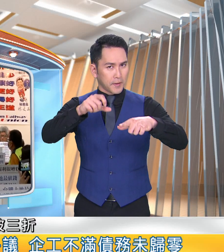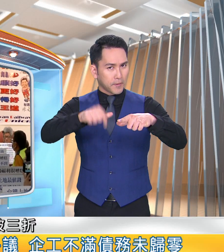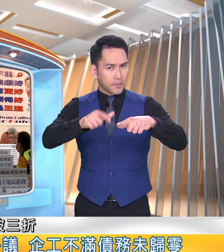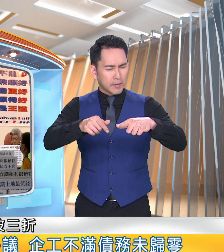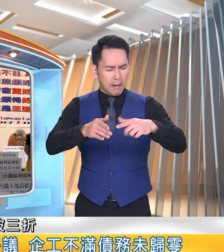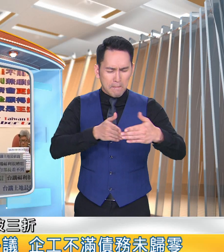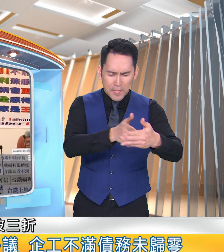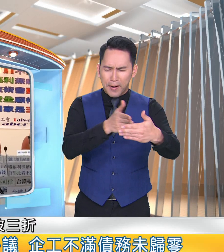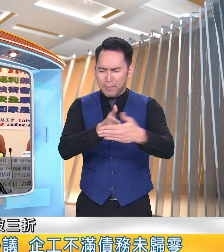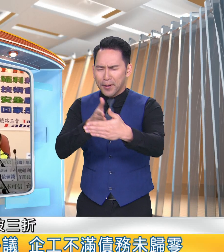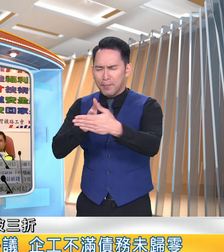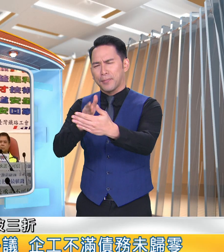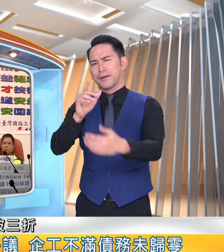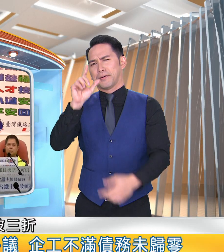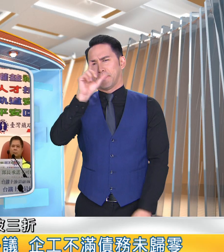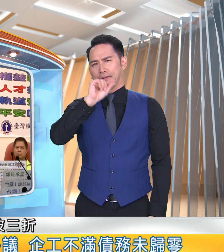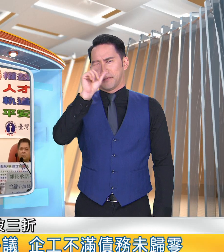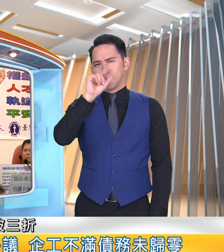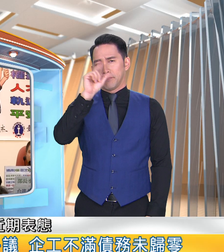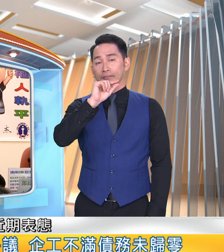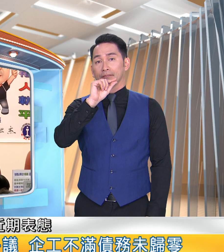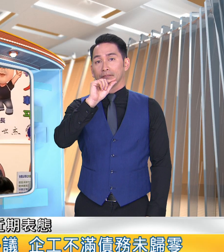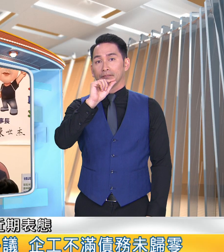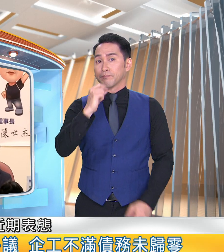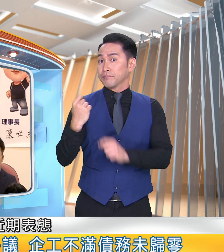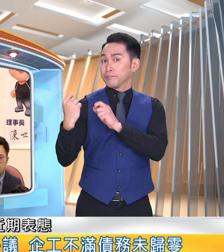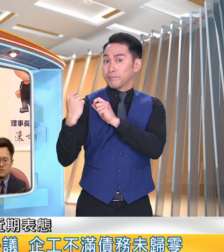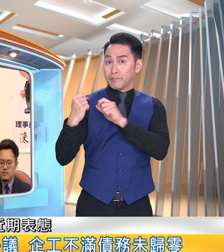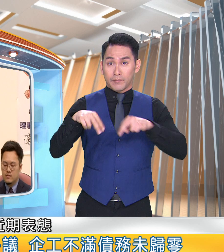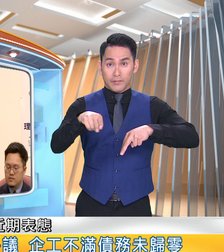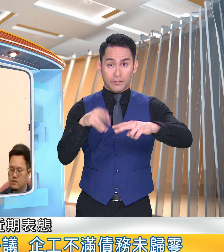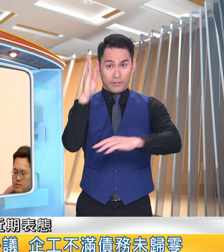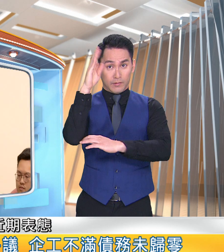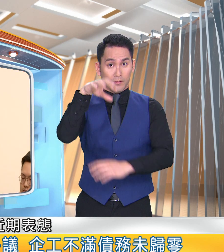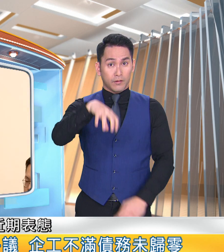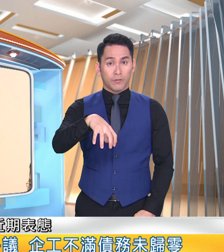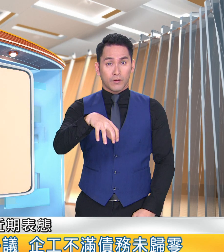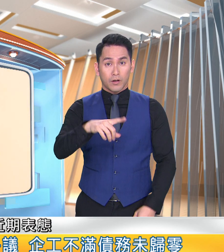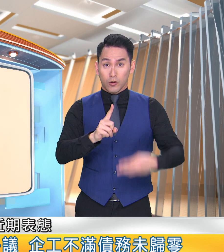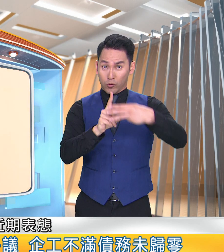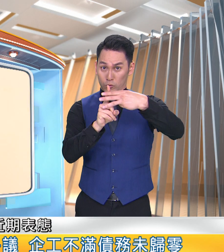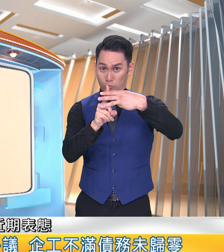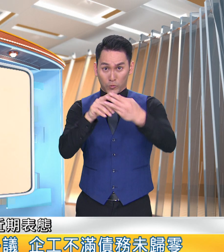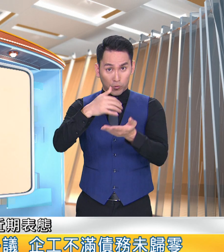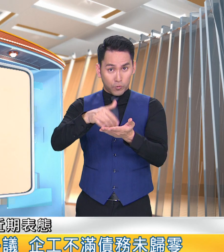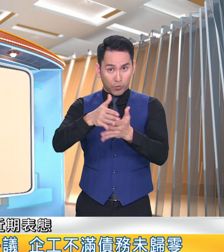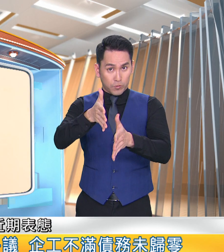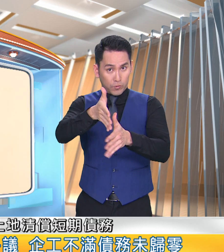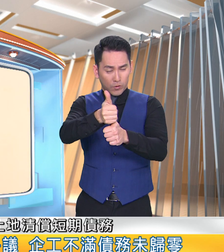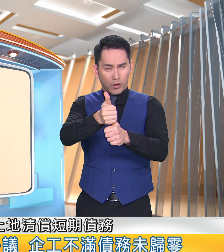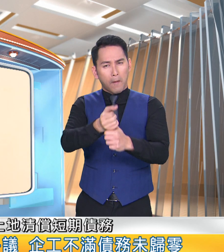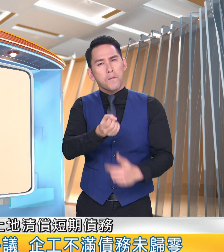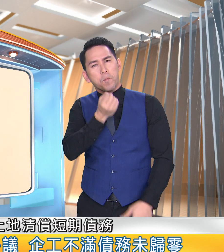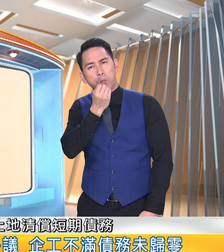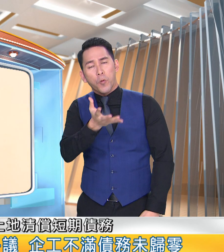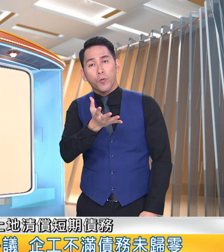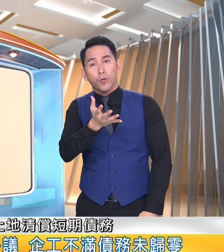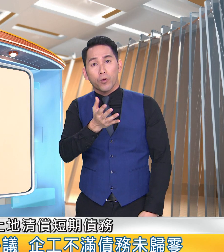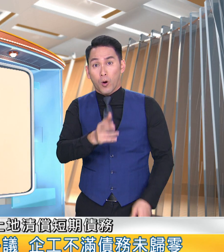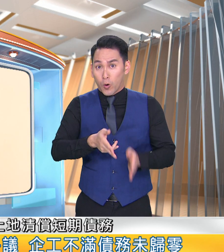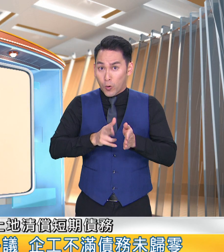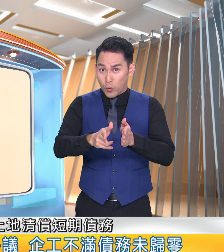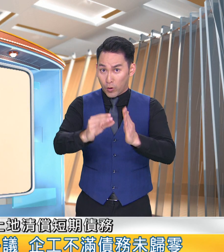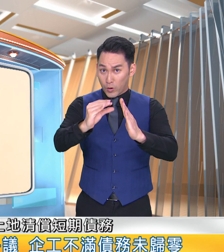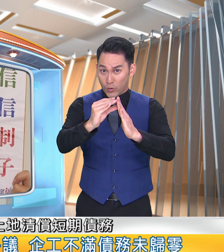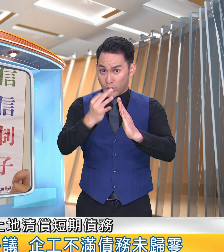台铁公司化，一波三折。行政院主计处近期表态，不同意